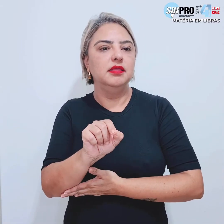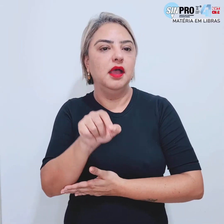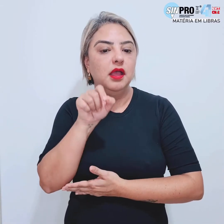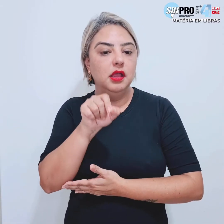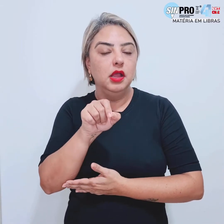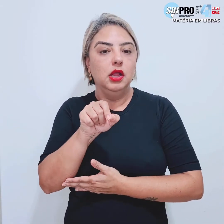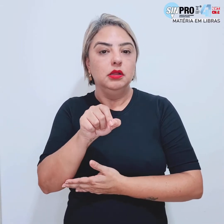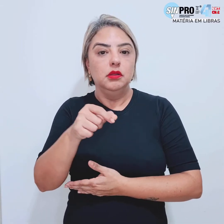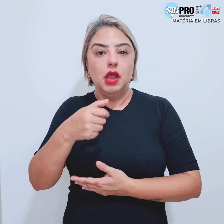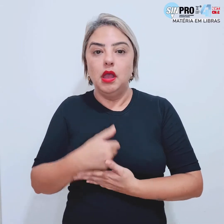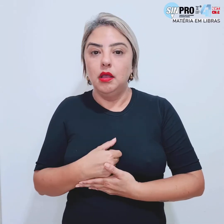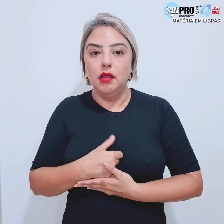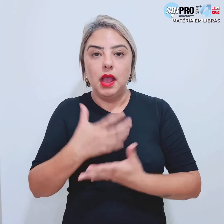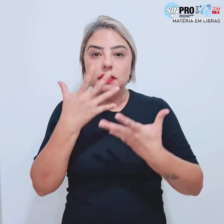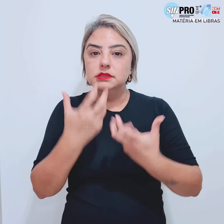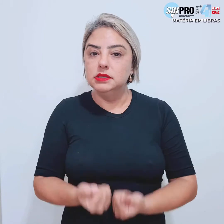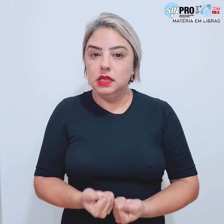do consentimento da população,